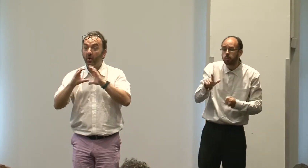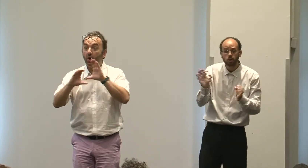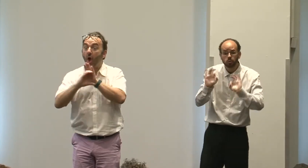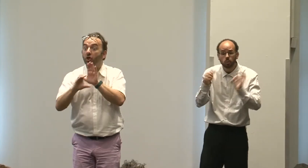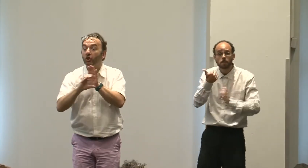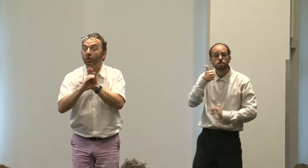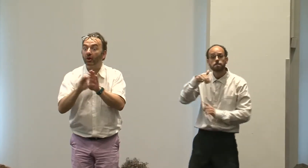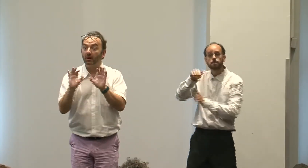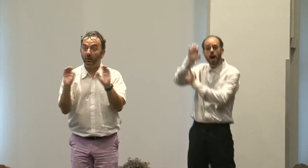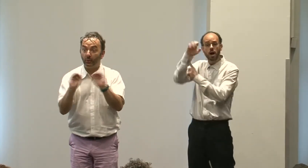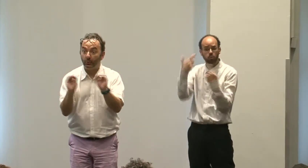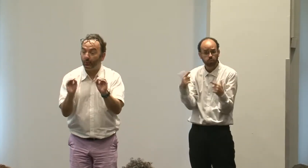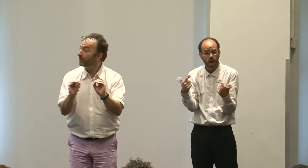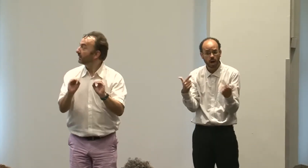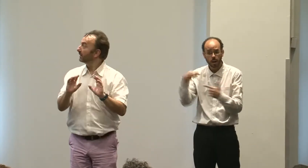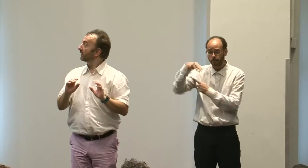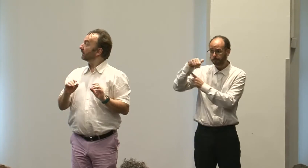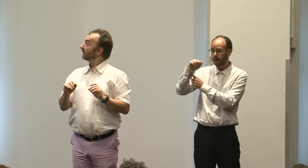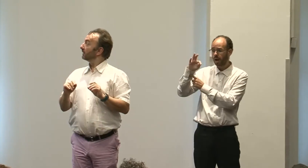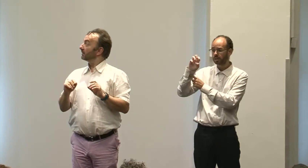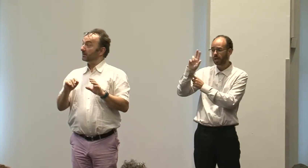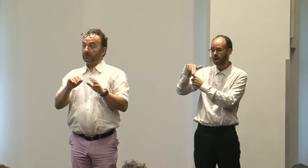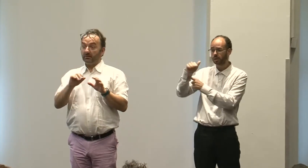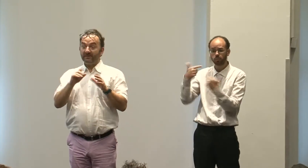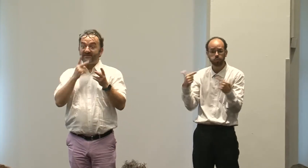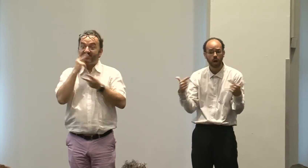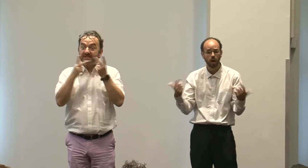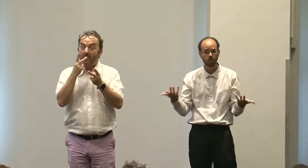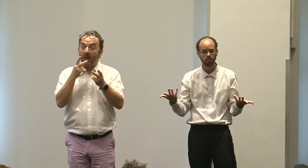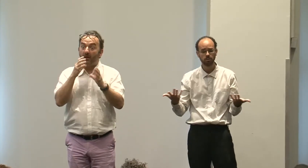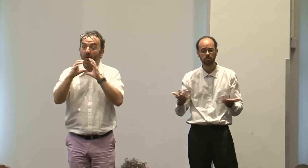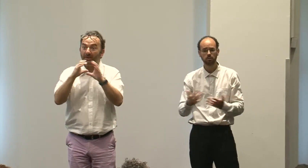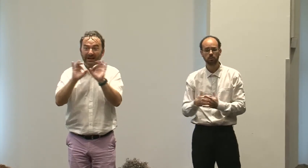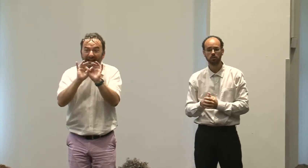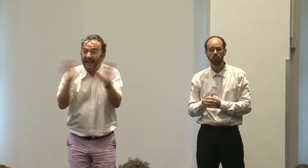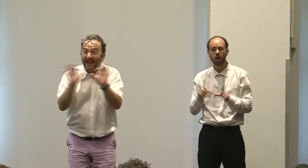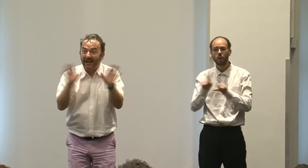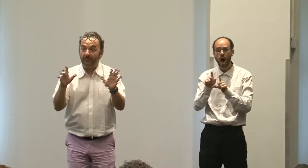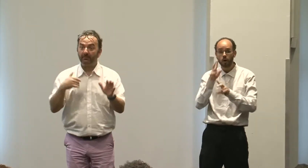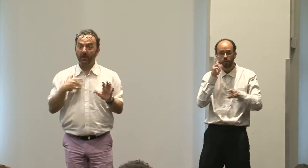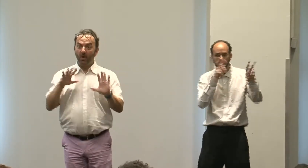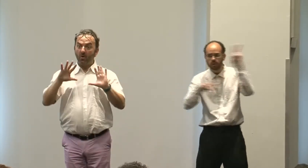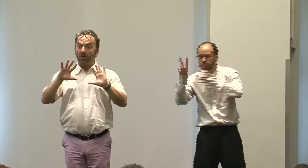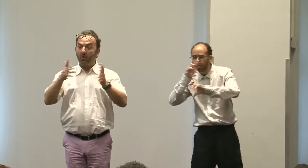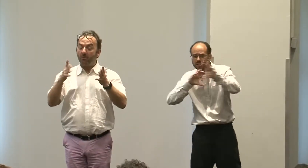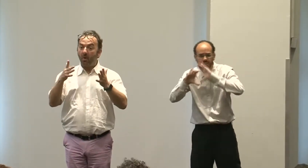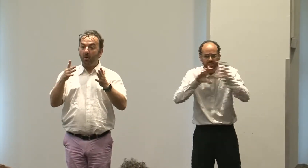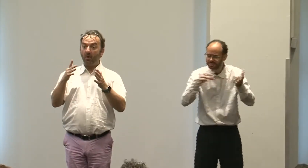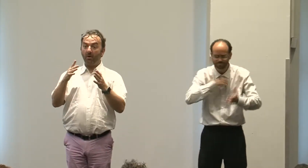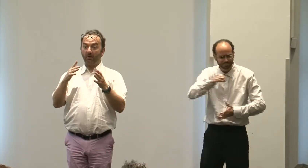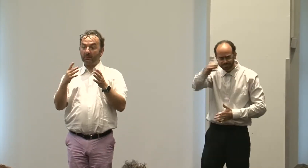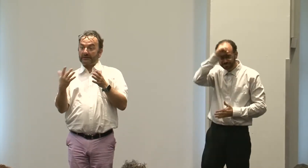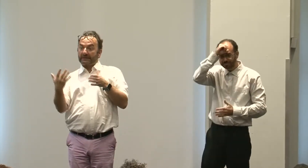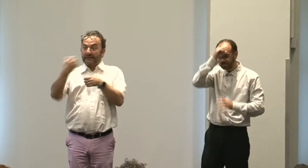Eu preciso de uma base linguística. E a minha mãe não tinha como me passar isso.